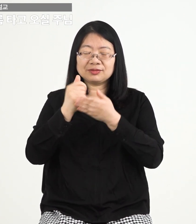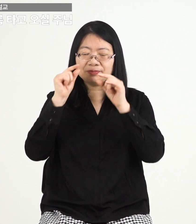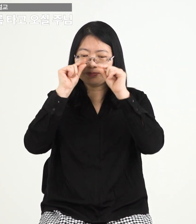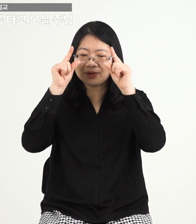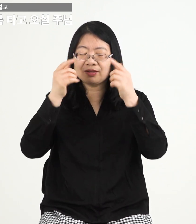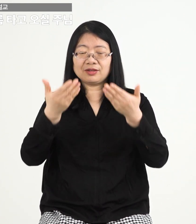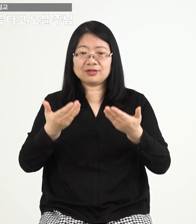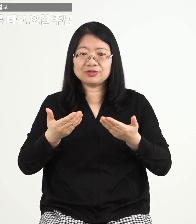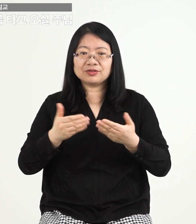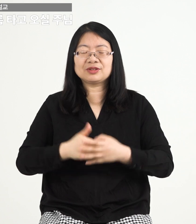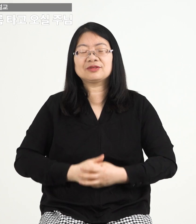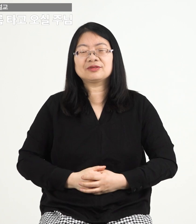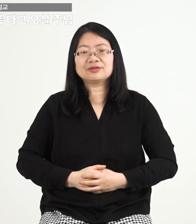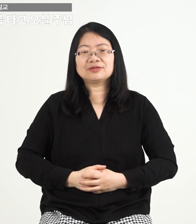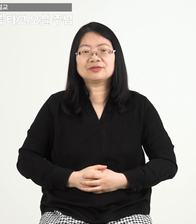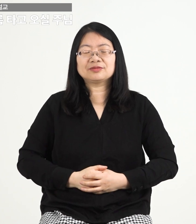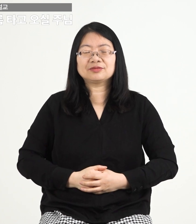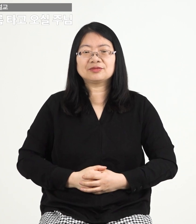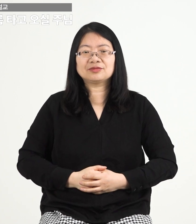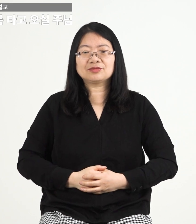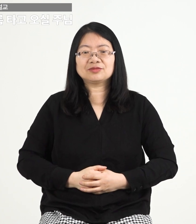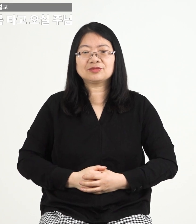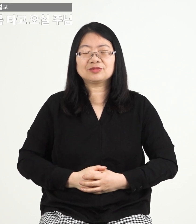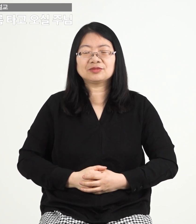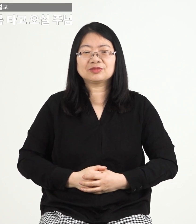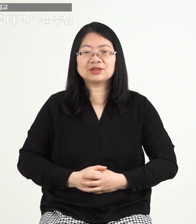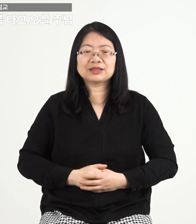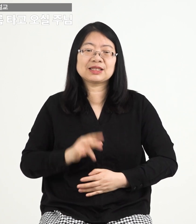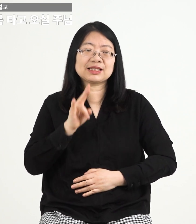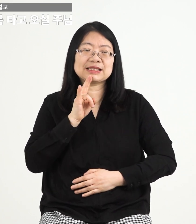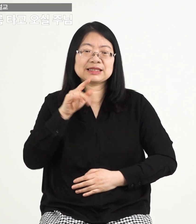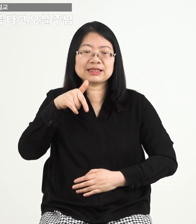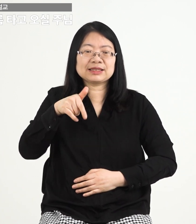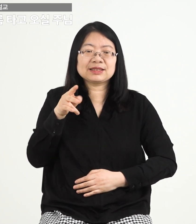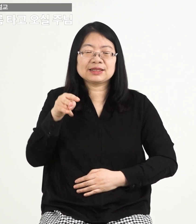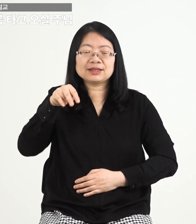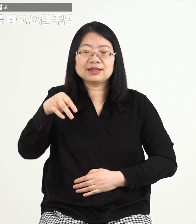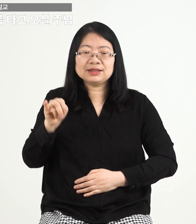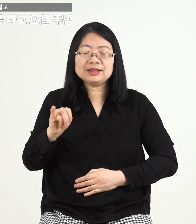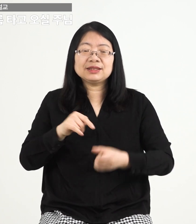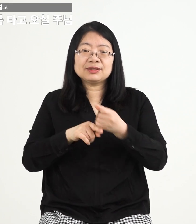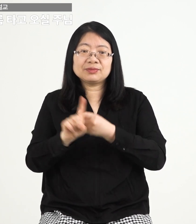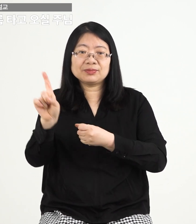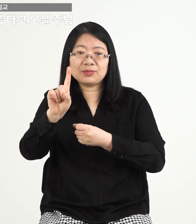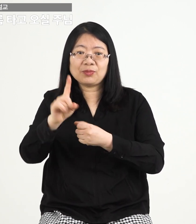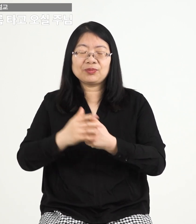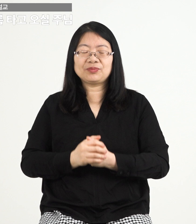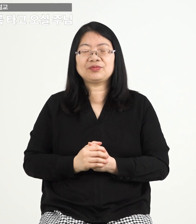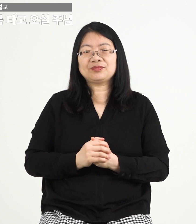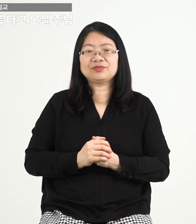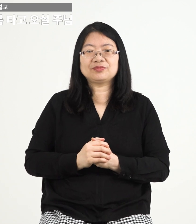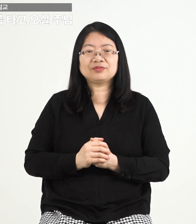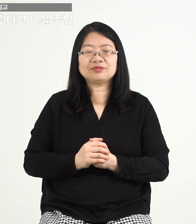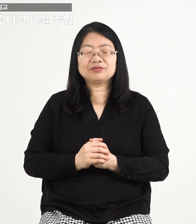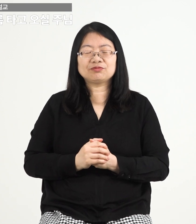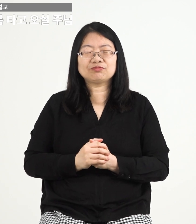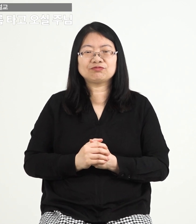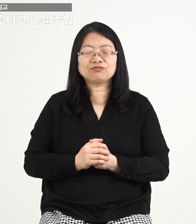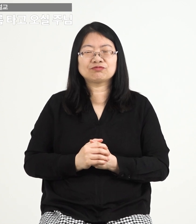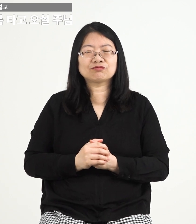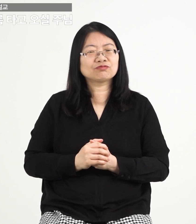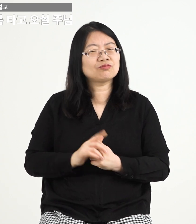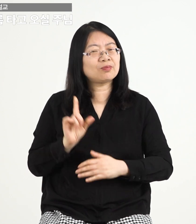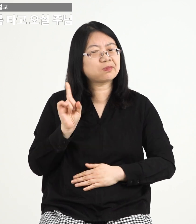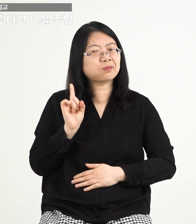열어주시고 성령님이 풀어주시는 거예요. 계시라는 말이 무슨 뜻이죠? 우린 계시라 그러니까